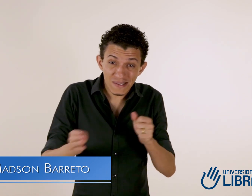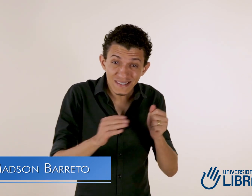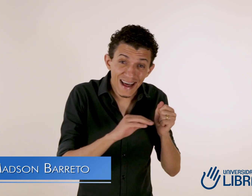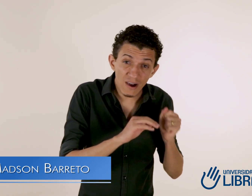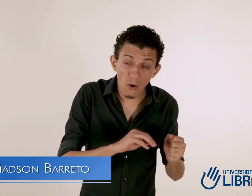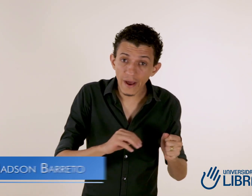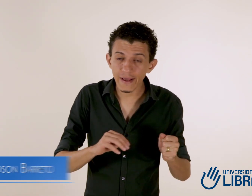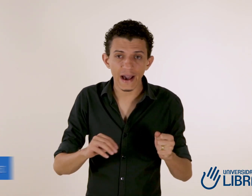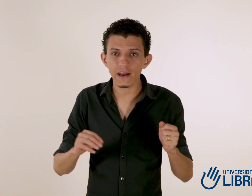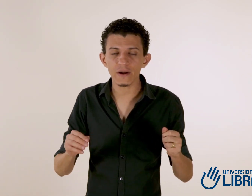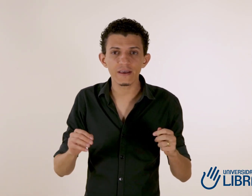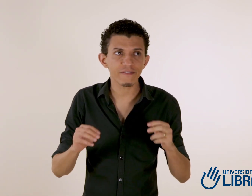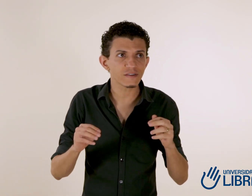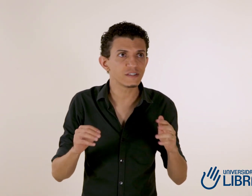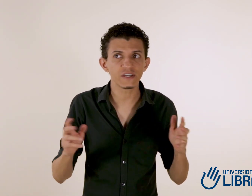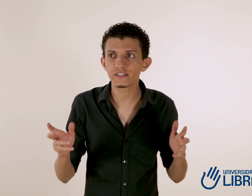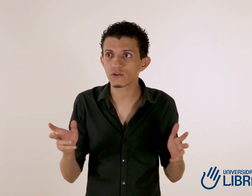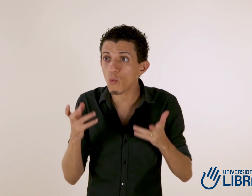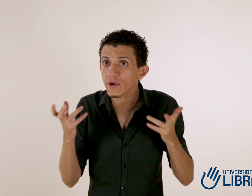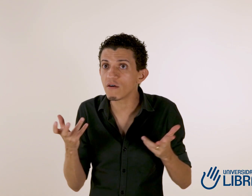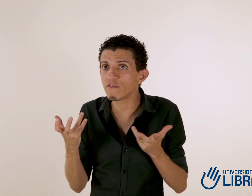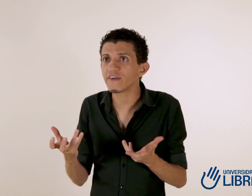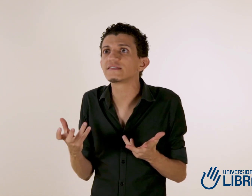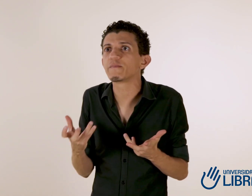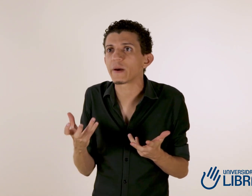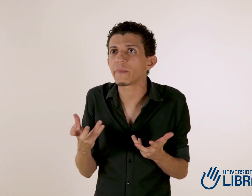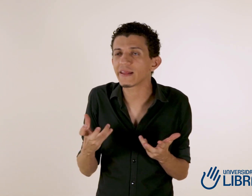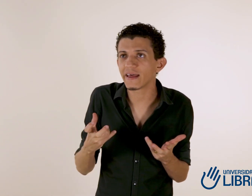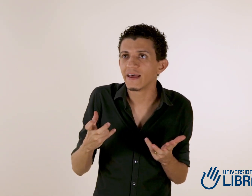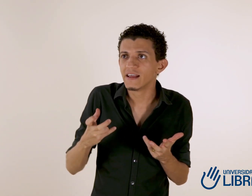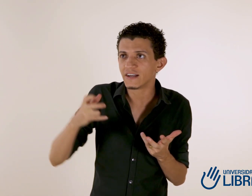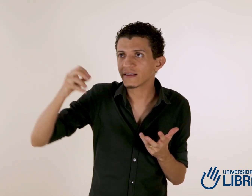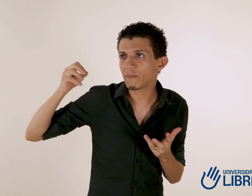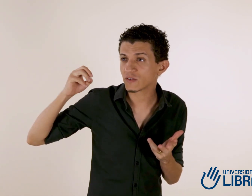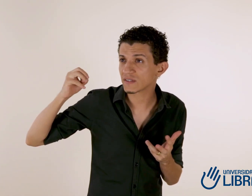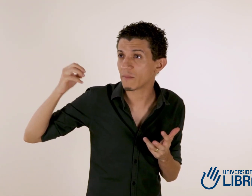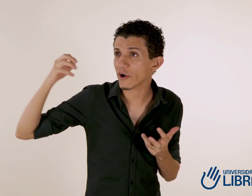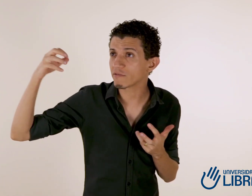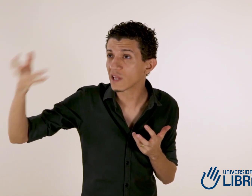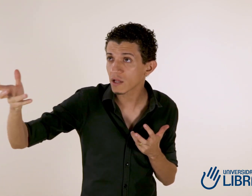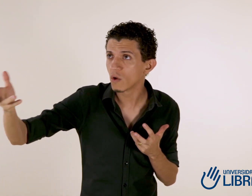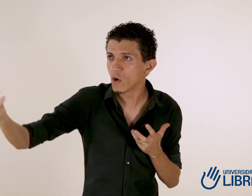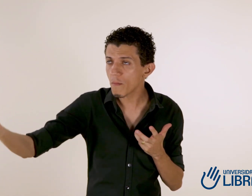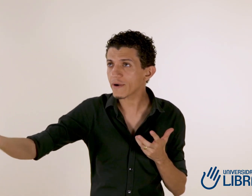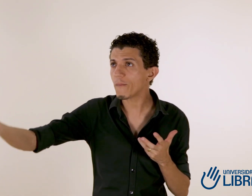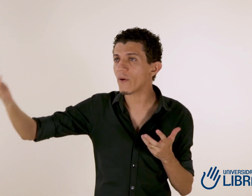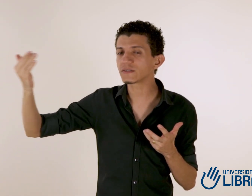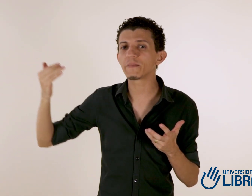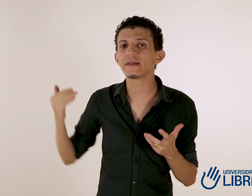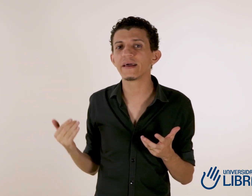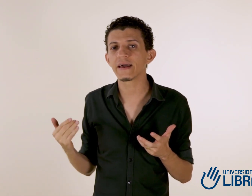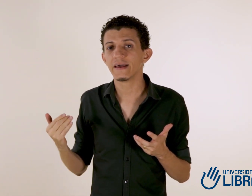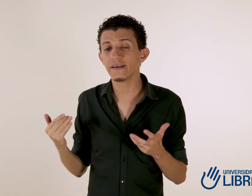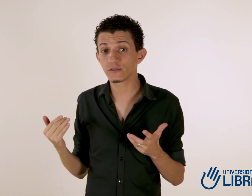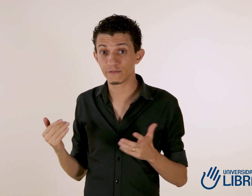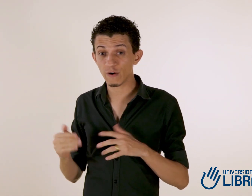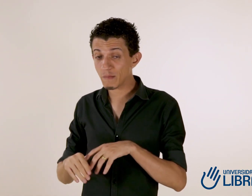começando agora e caíram aqui e falaram assim, gente, como que eu vou fazer para aprender? Já que tem pessoas que demoram tanto, como que eu posso aprender isso de forma